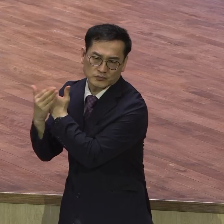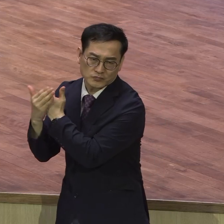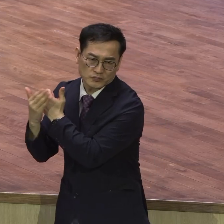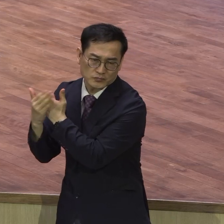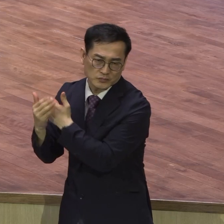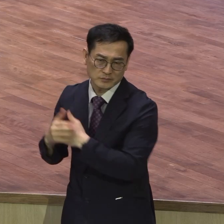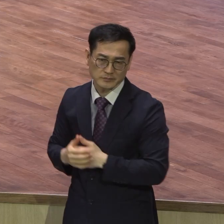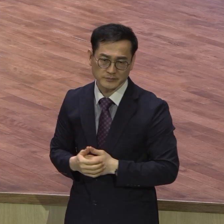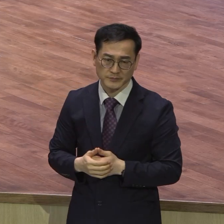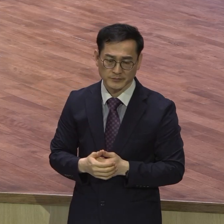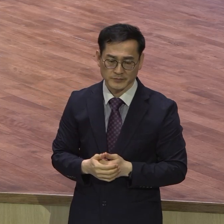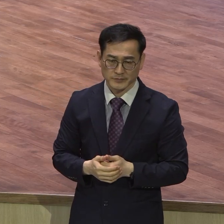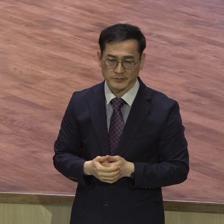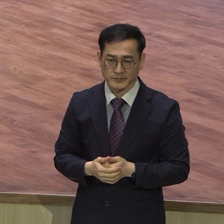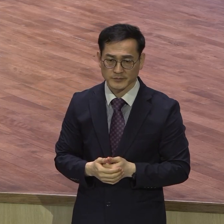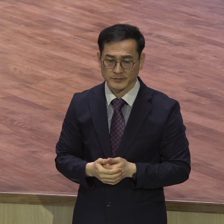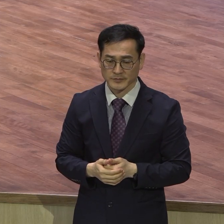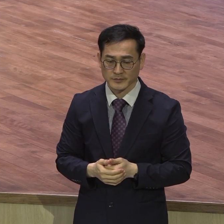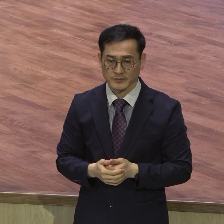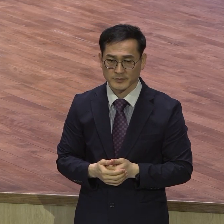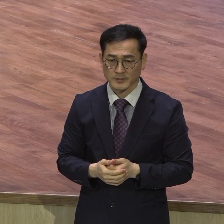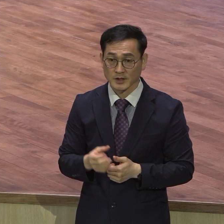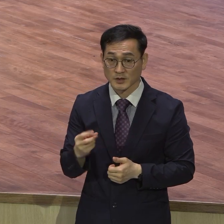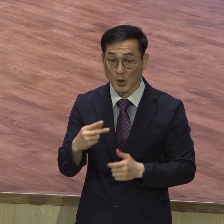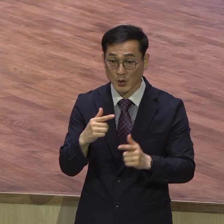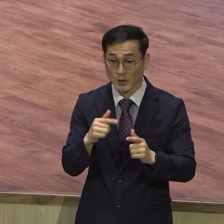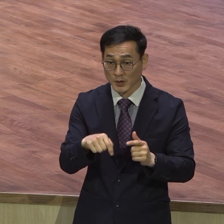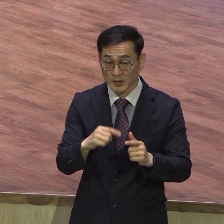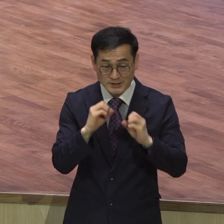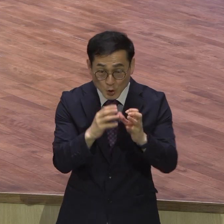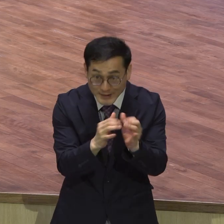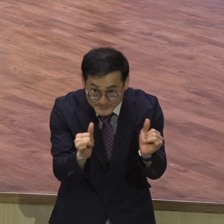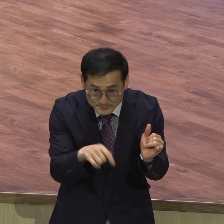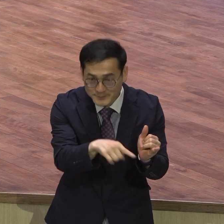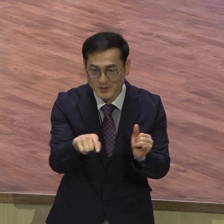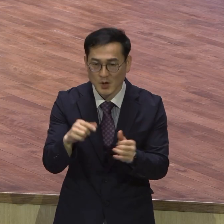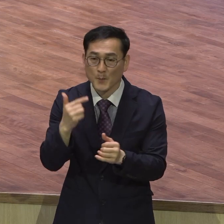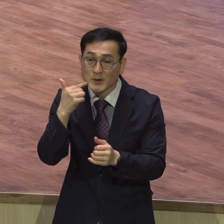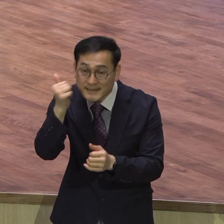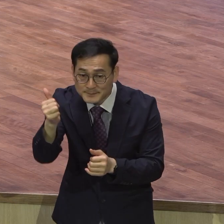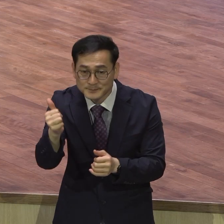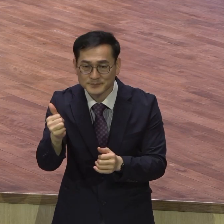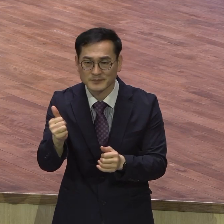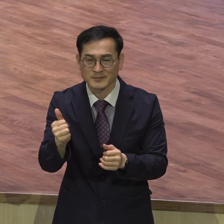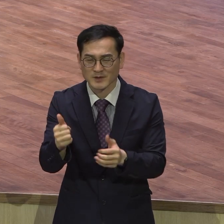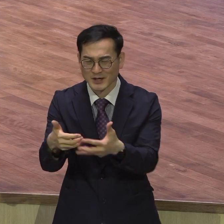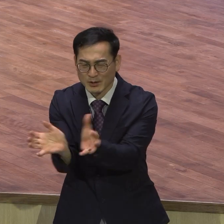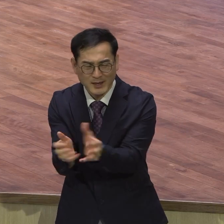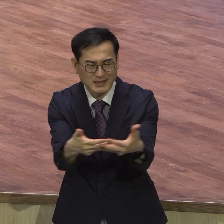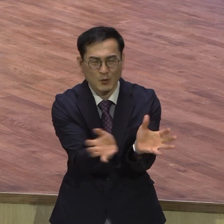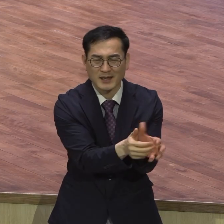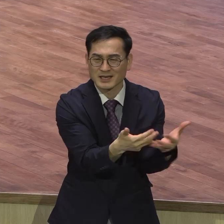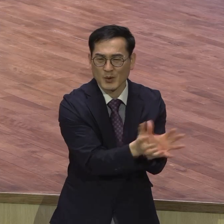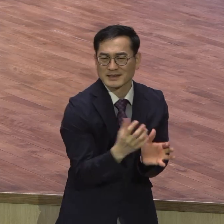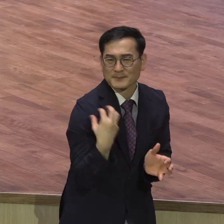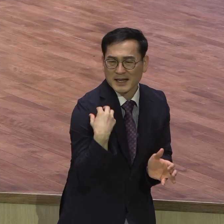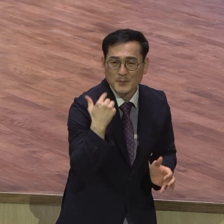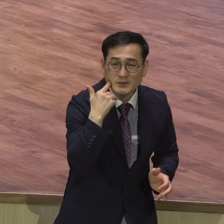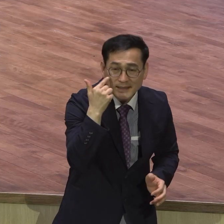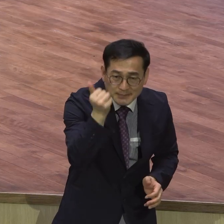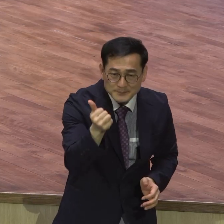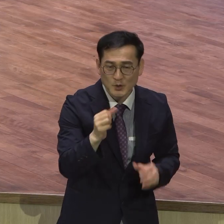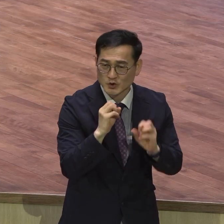교구의 목사님들 같이 사역하잖아요. 전도사님들 사역하잖아요. 기관에 각 부서의 각 기관에 우리